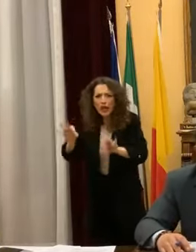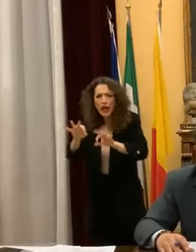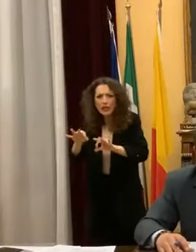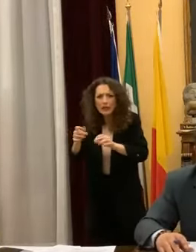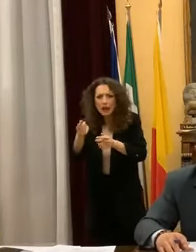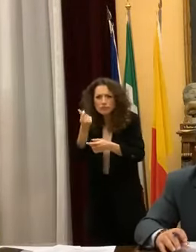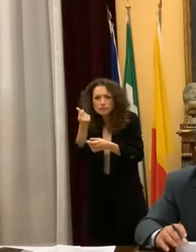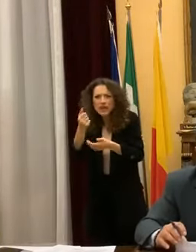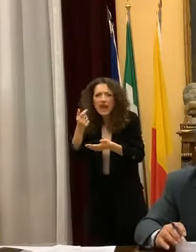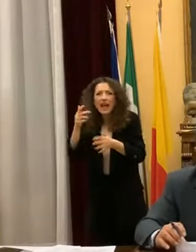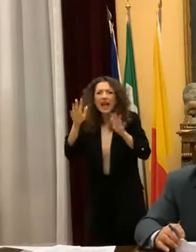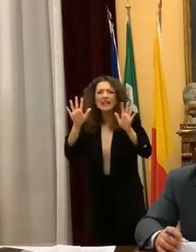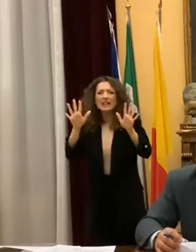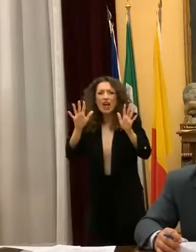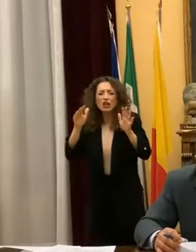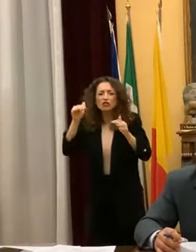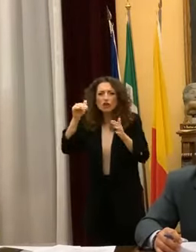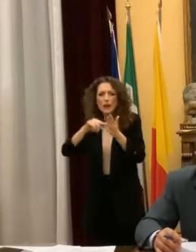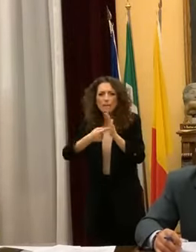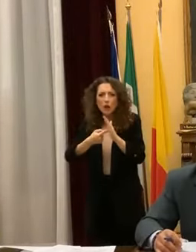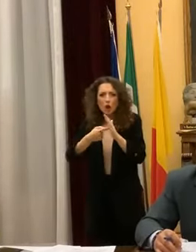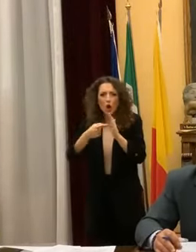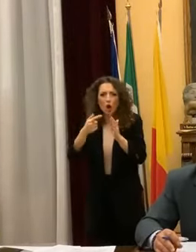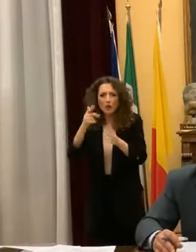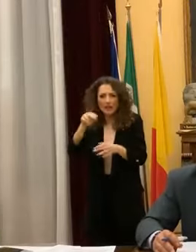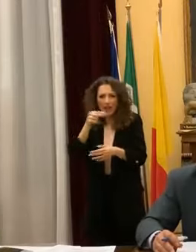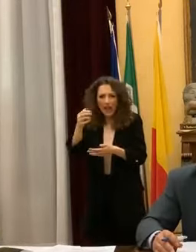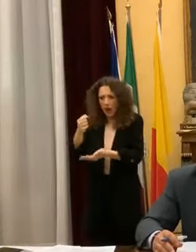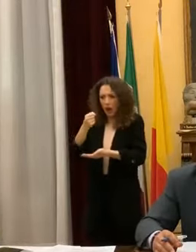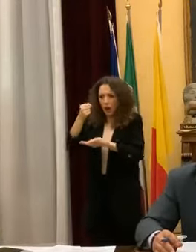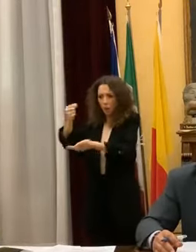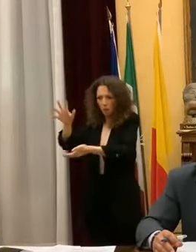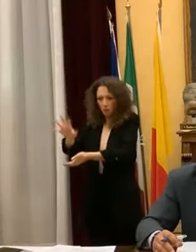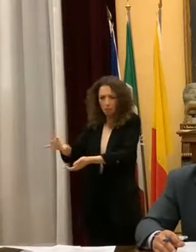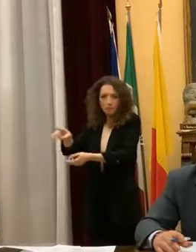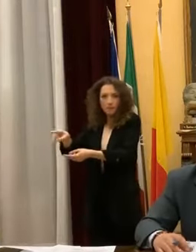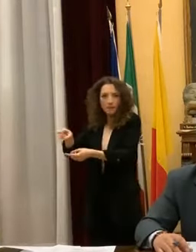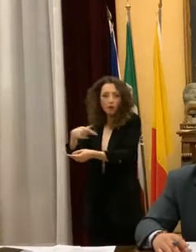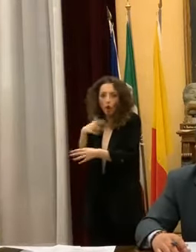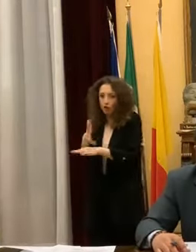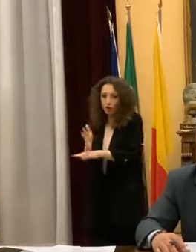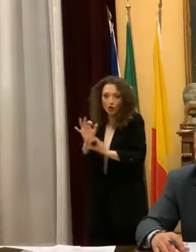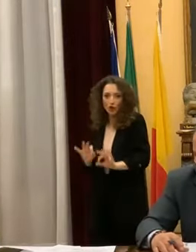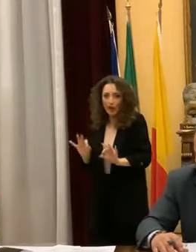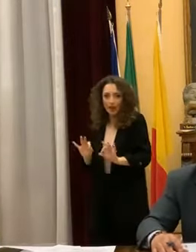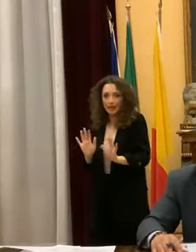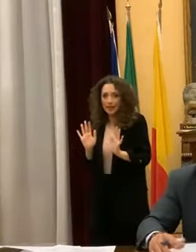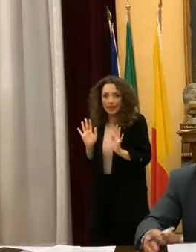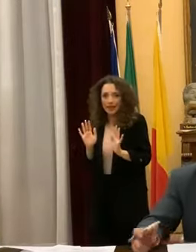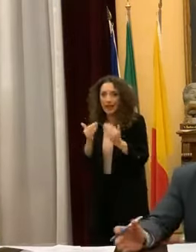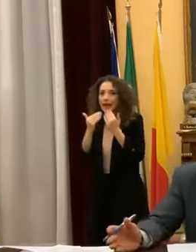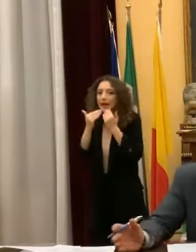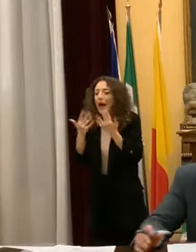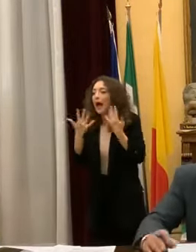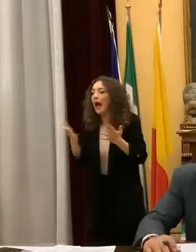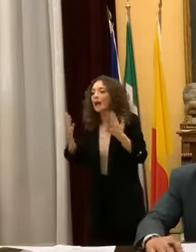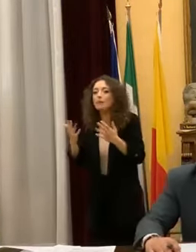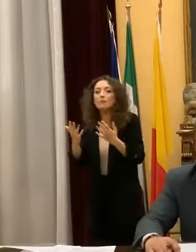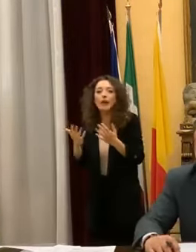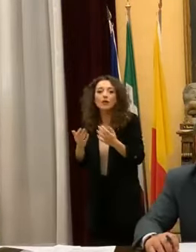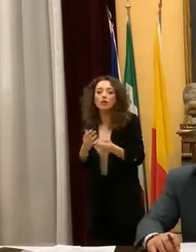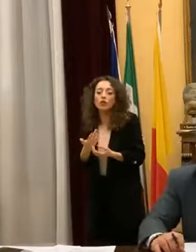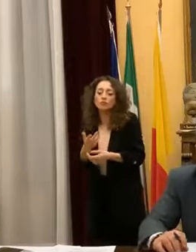di euro. Grazie. Probabilmente ormai avrai svuotato il sacco e quindi non servi più. Hai la mia